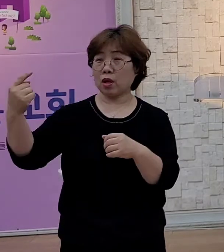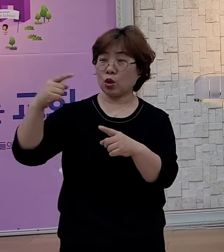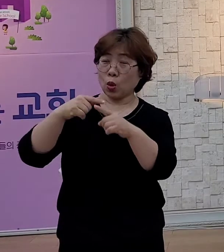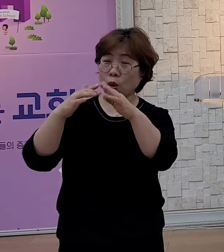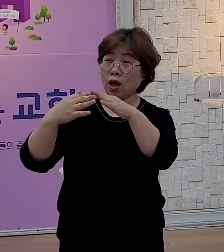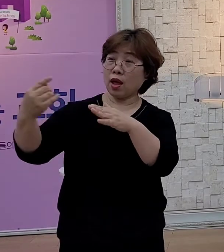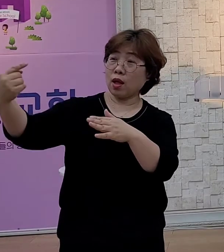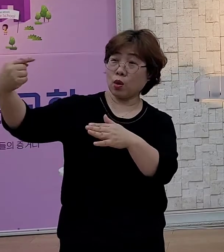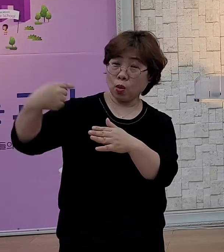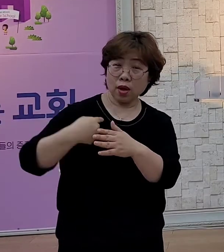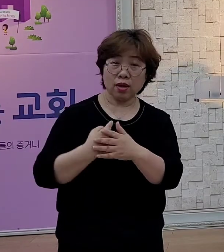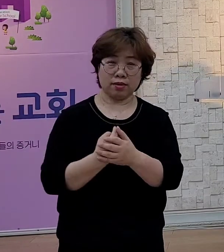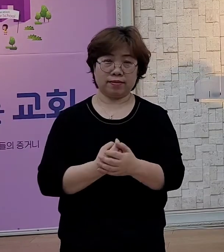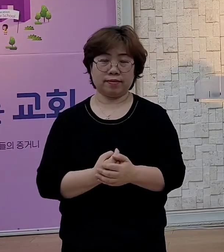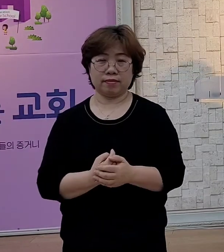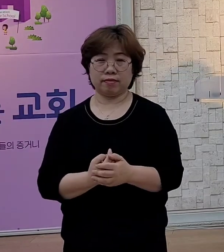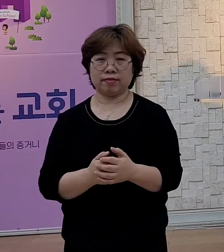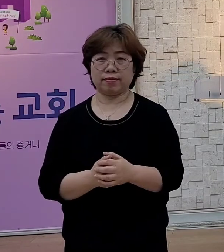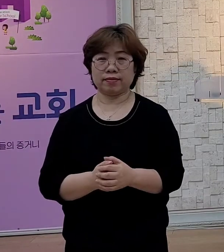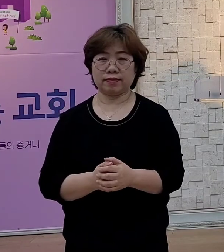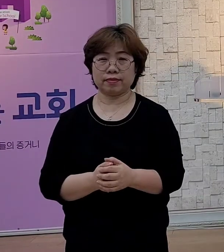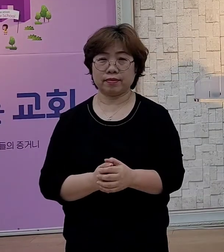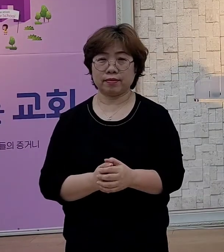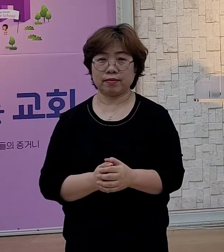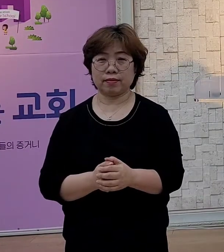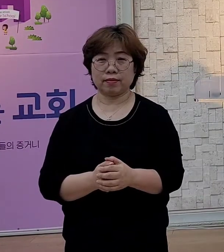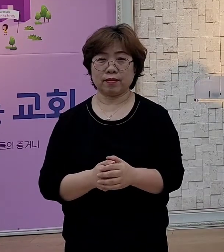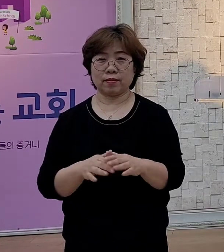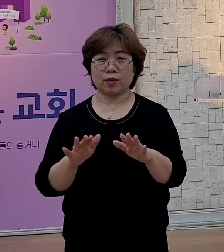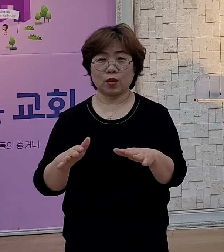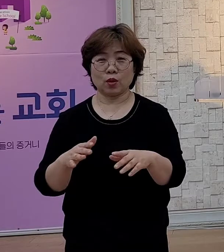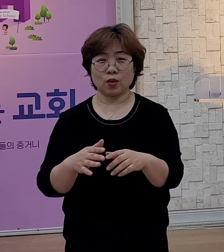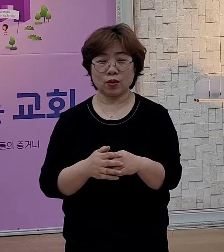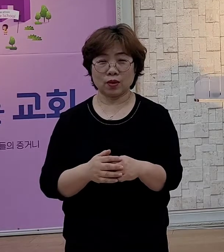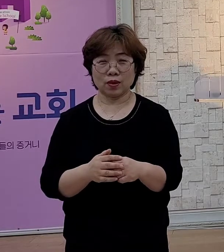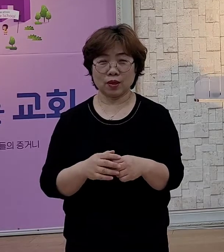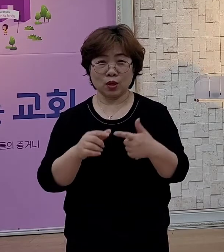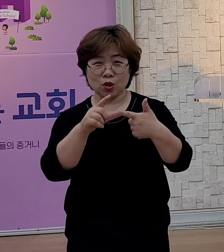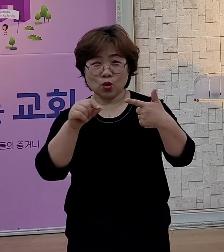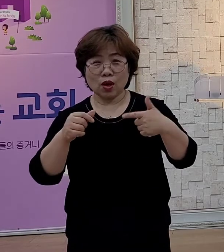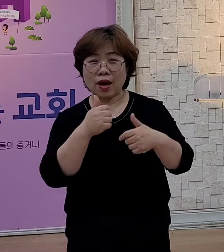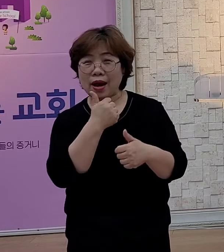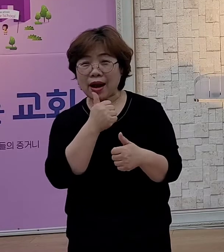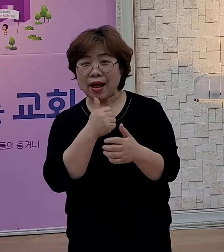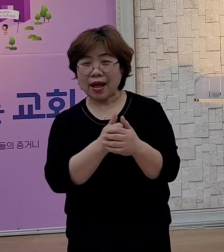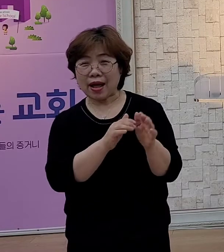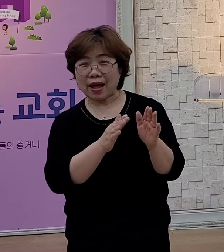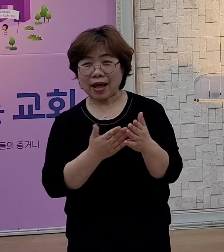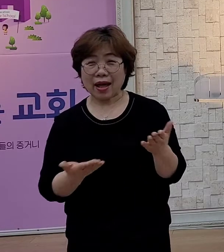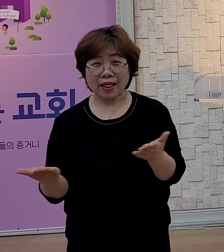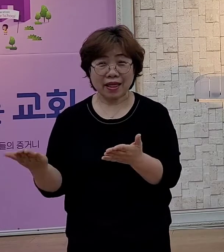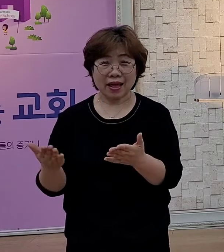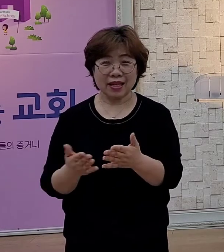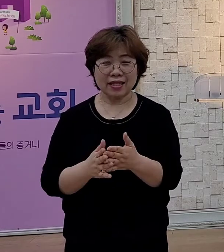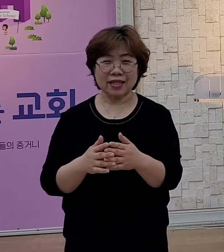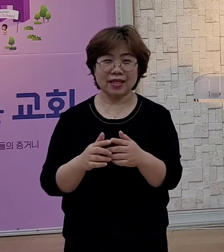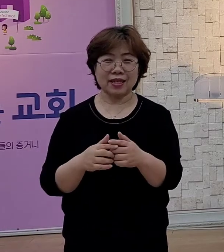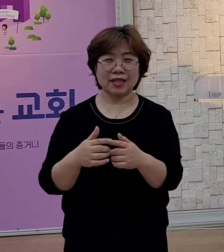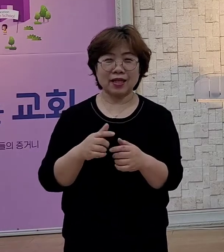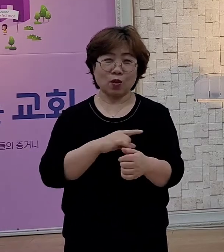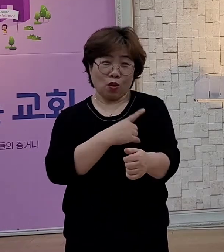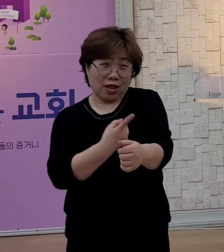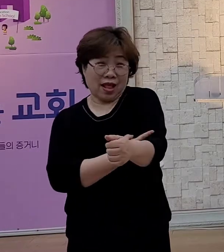그래서 오늘도 우리 강호석 권사님이 이제 6월달 안내 담당인데 교회에 오면 누가 안내가 있지